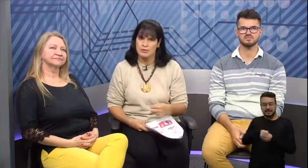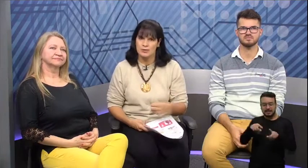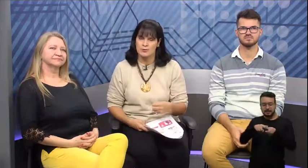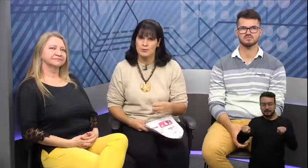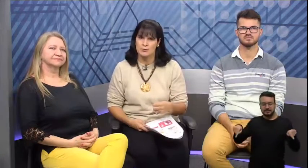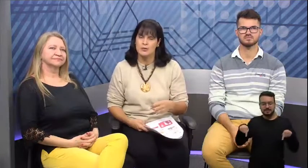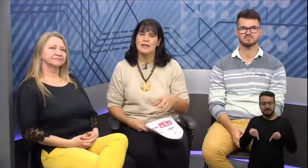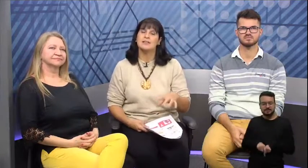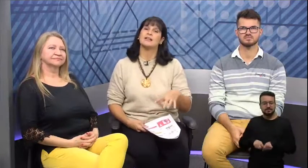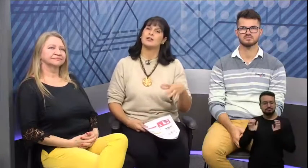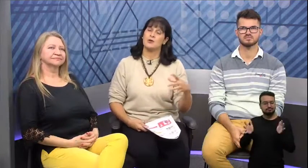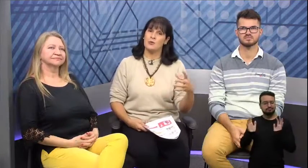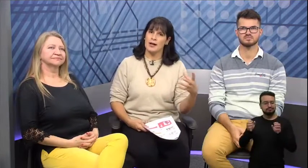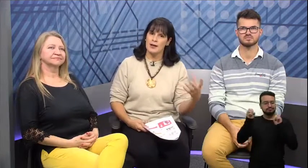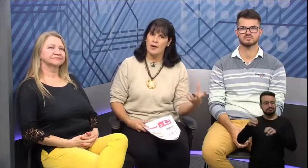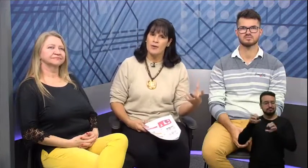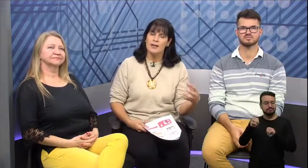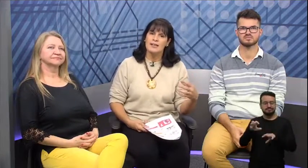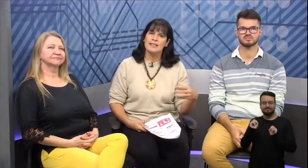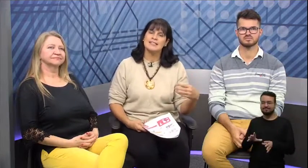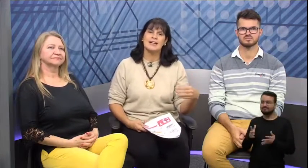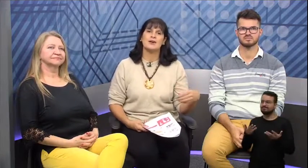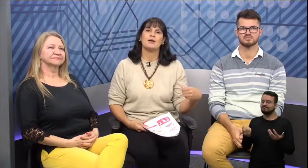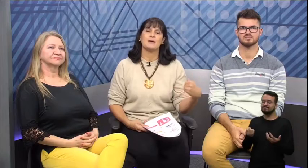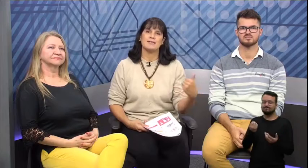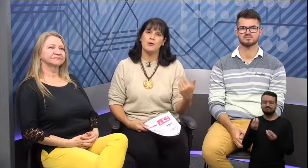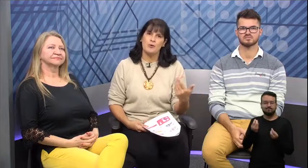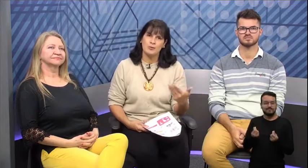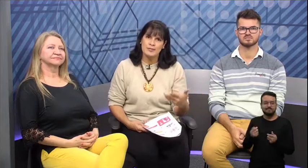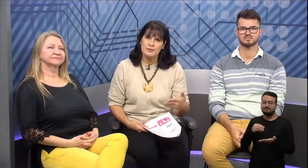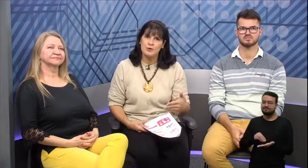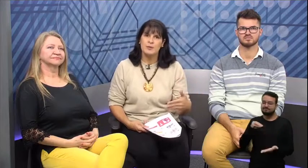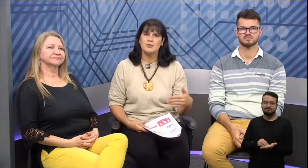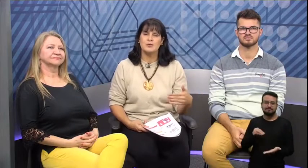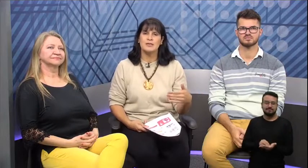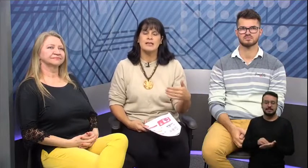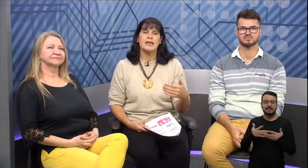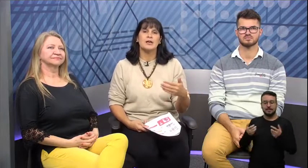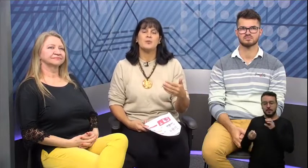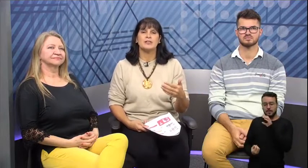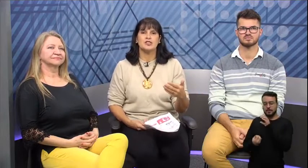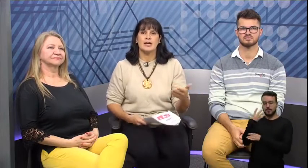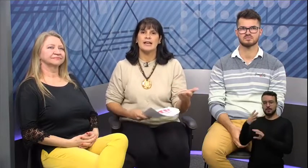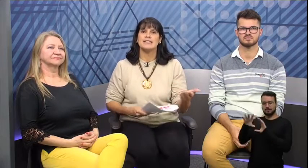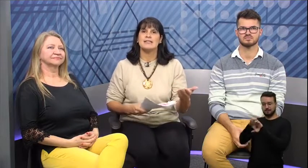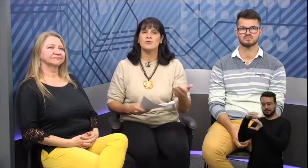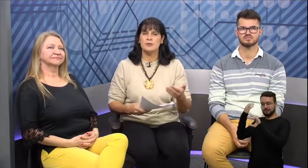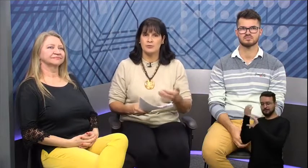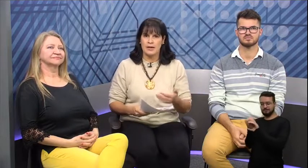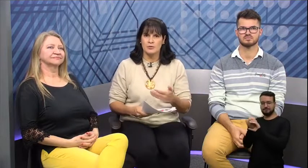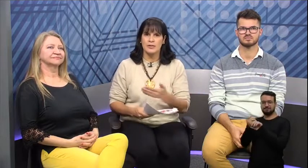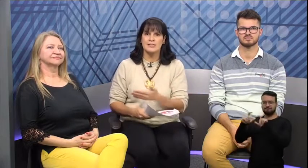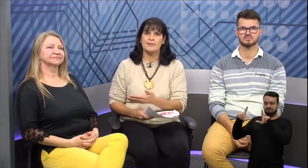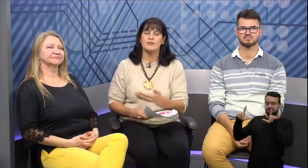aprendizado surdo. Então, ela criou um canal e nesse canal ela passa outras informações. Importante a relação que faz, o que eles estavam falando